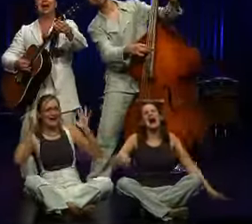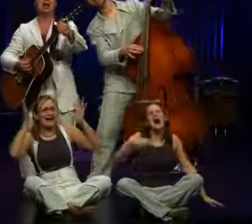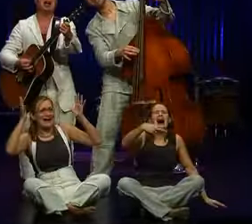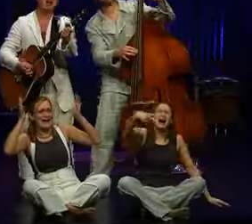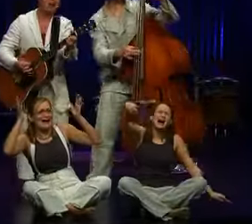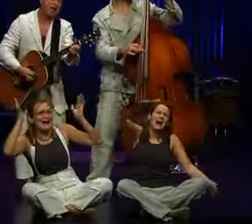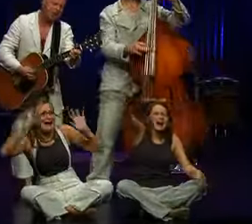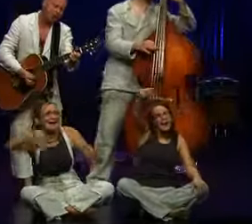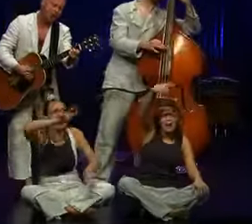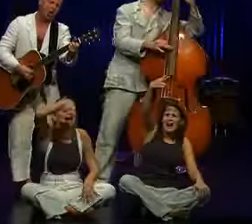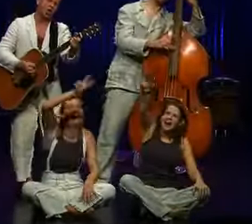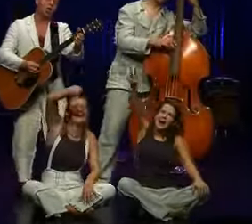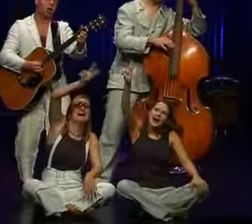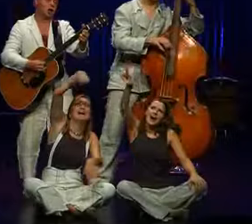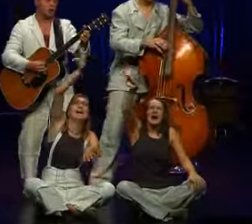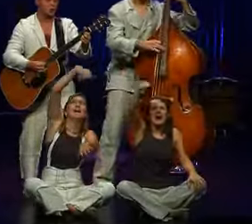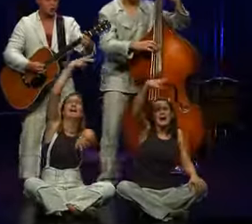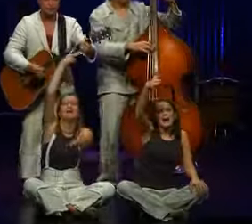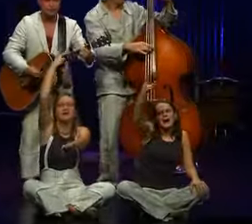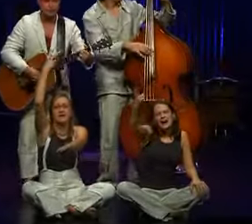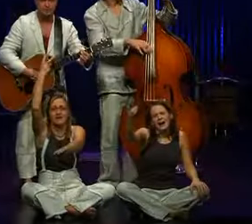oh, oh, oh,